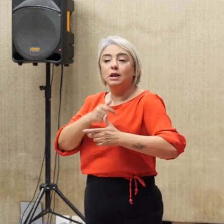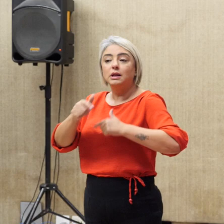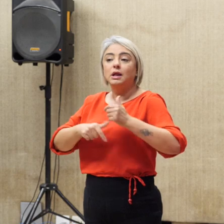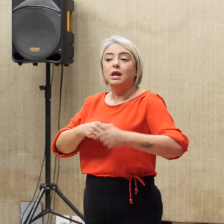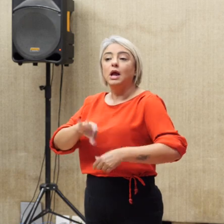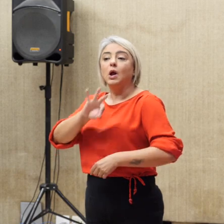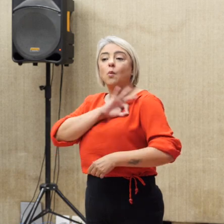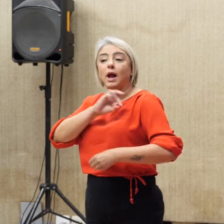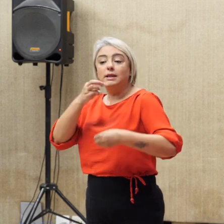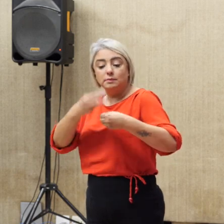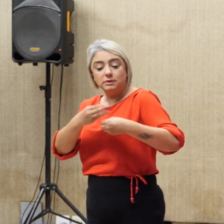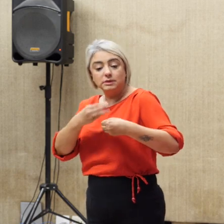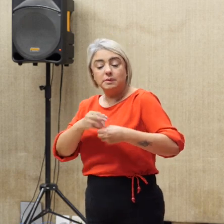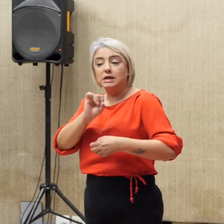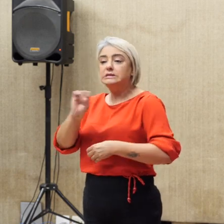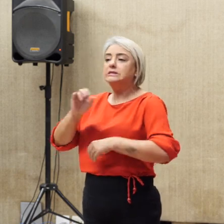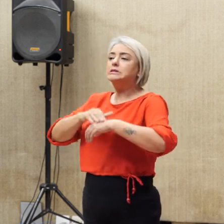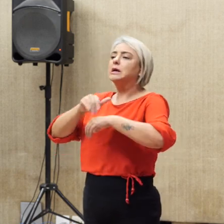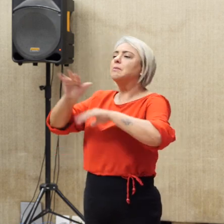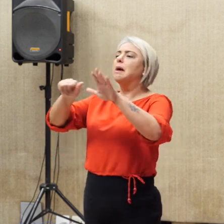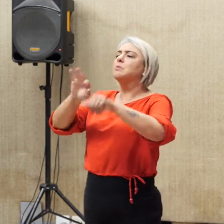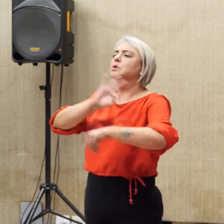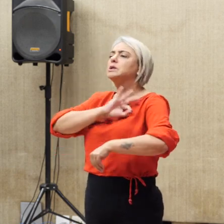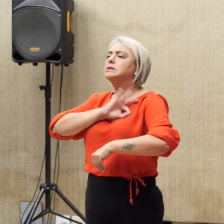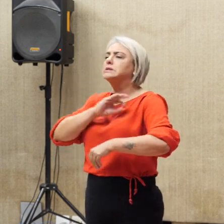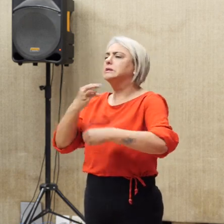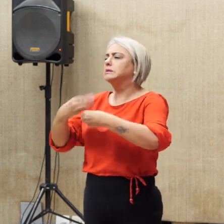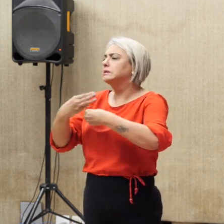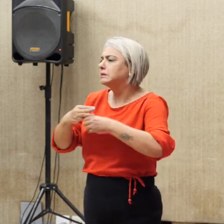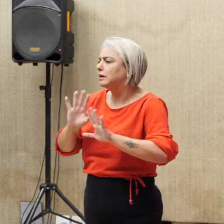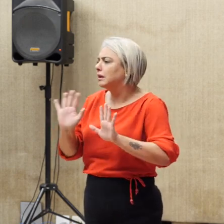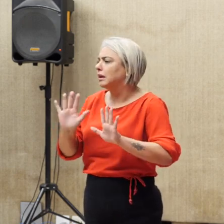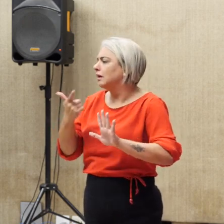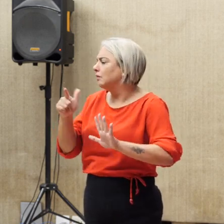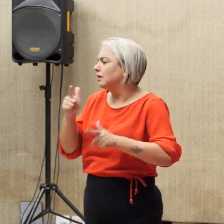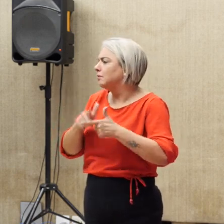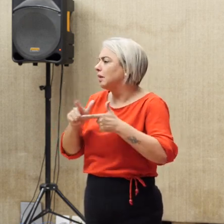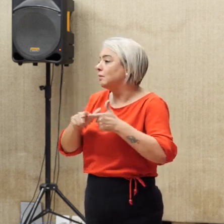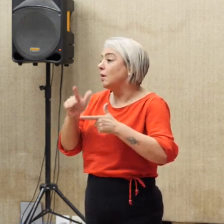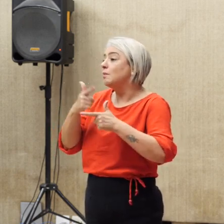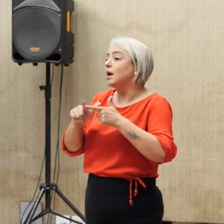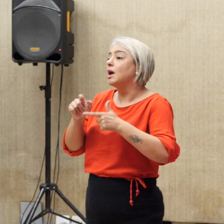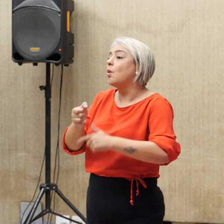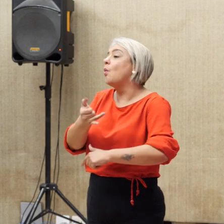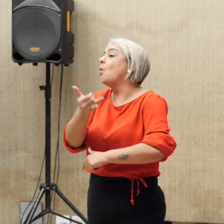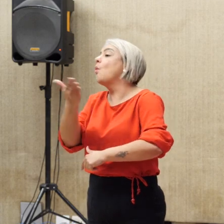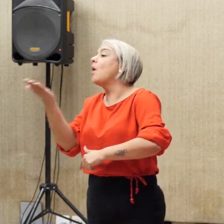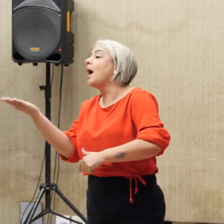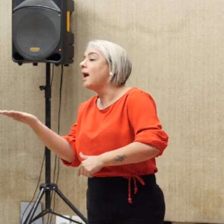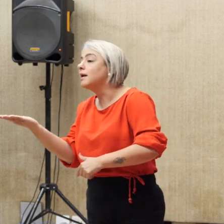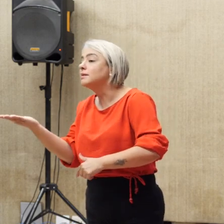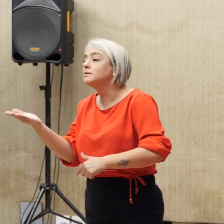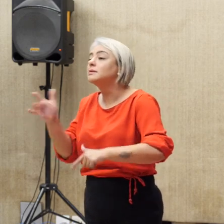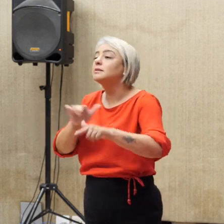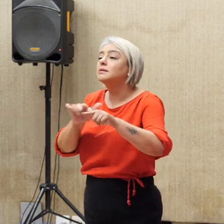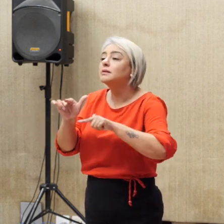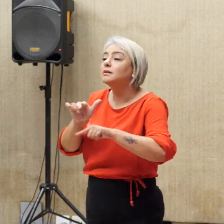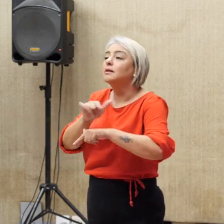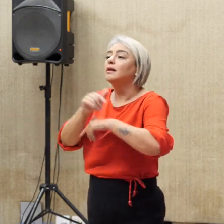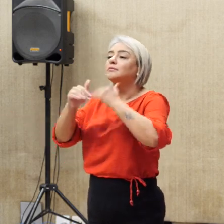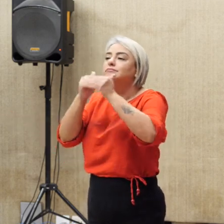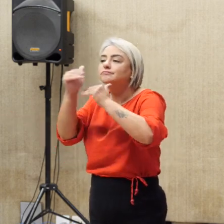de guarda municipal. Se vai chamar polícia municipal ou guarda municipal, não tem problema. O problema é quais são as funções que nós